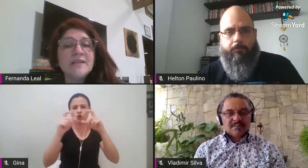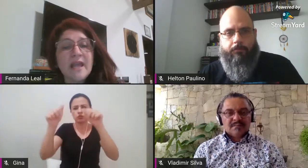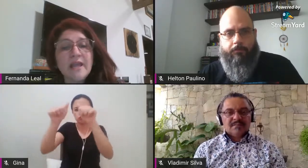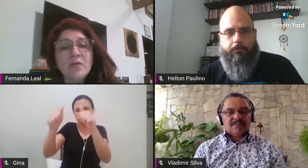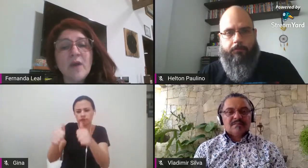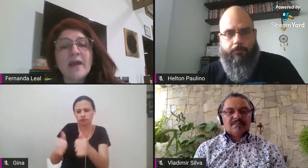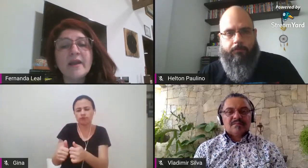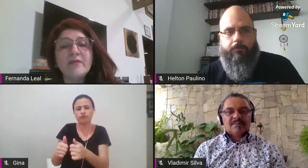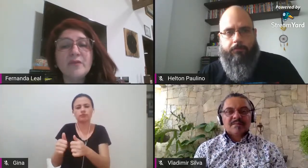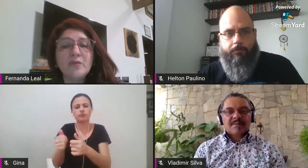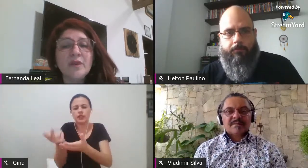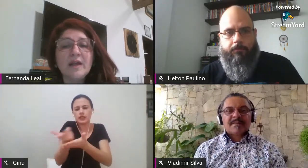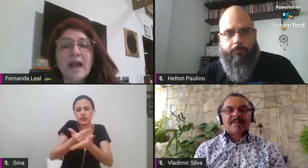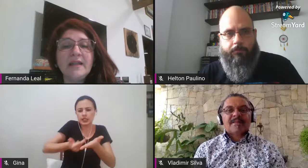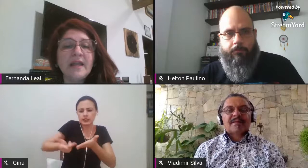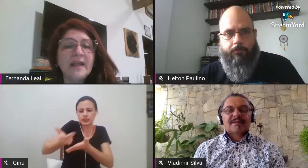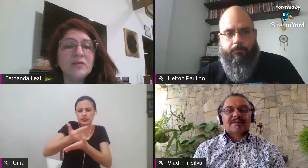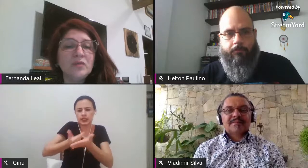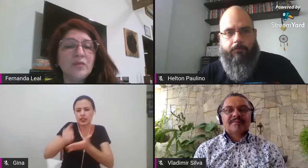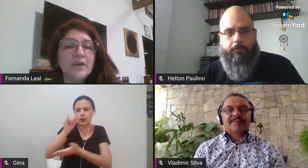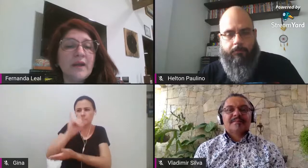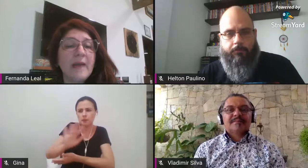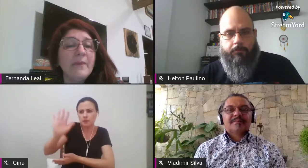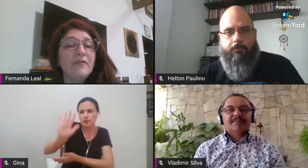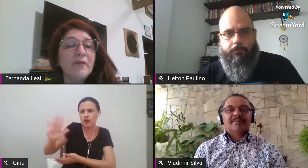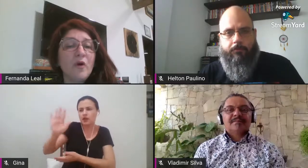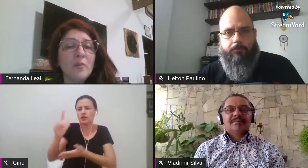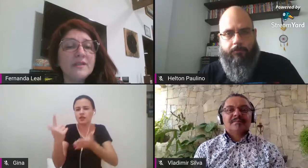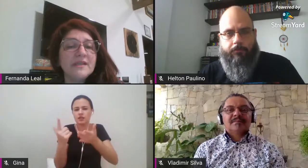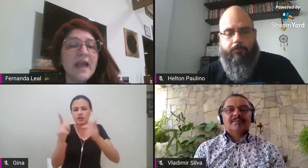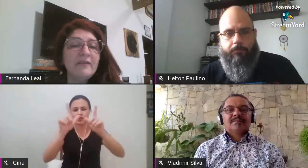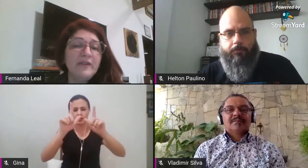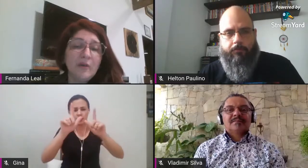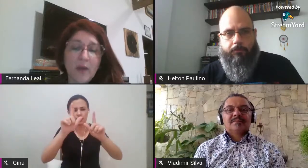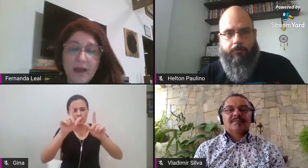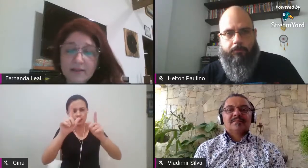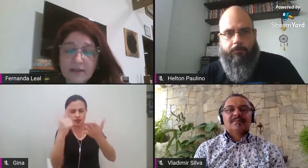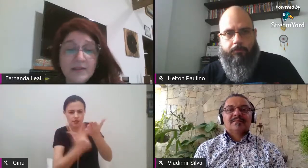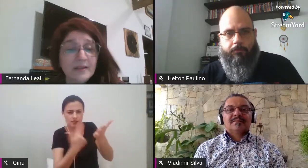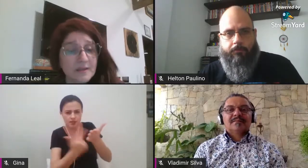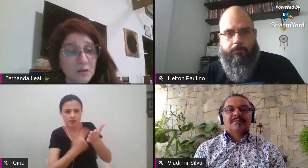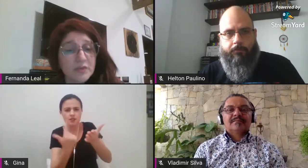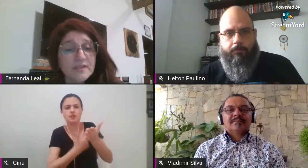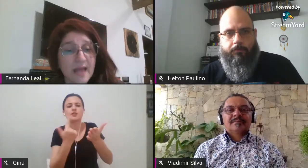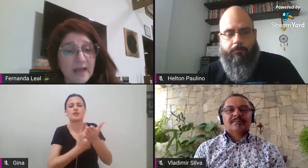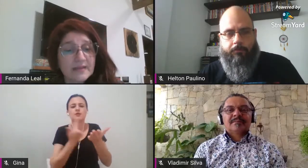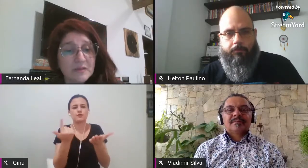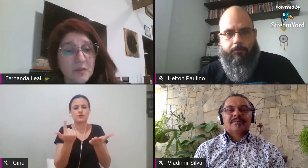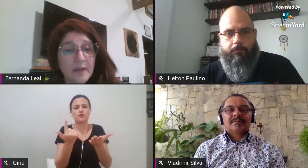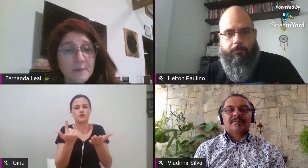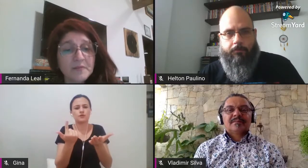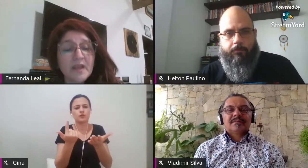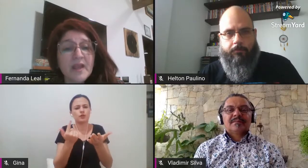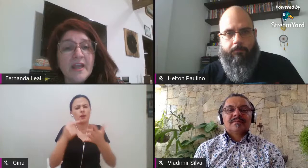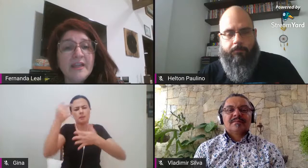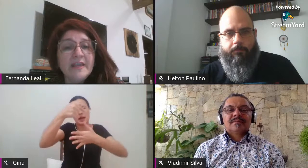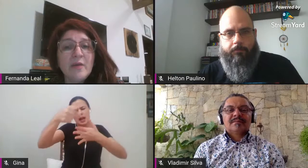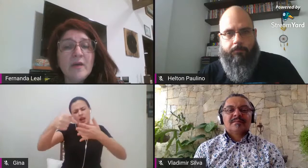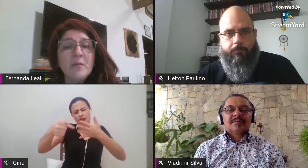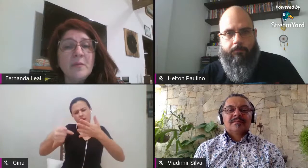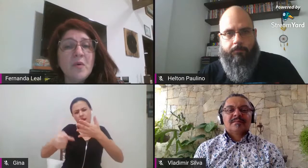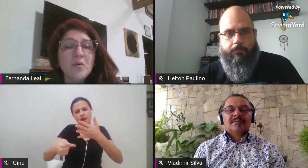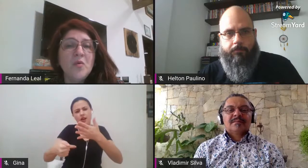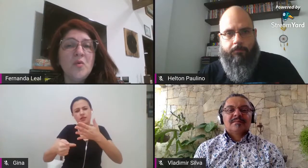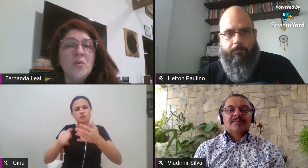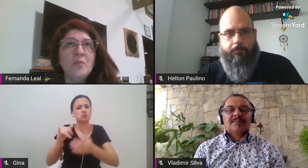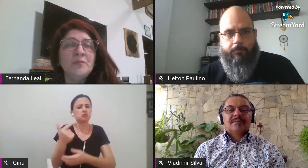o desenho, a gravura, a literatura, a performance, a videoarte e tantas outras artes, não é? Então,